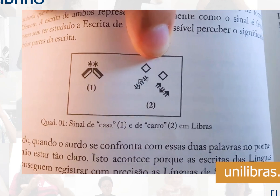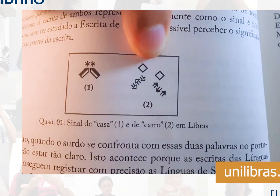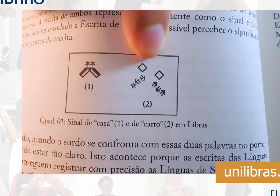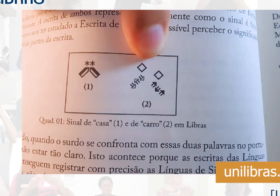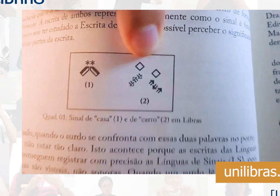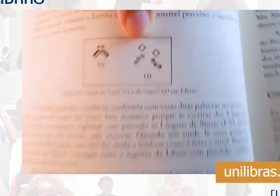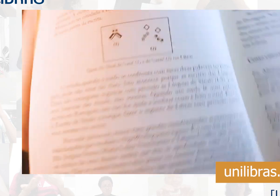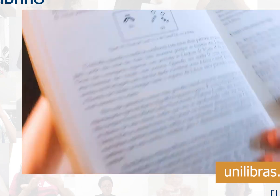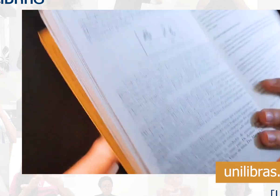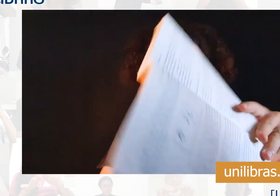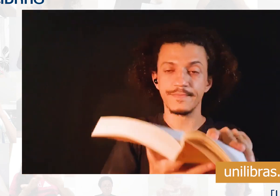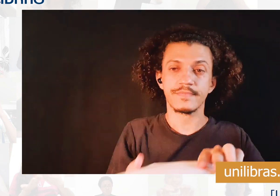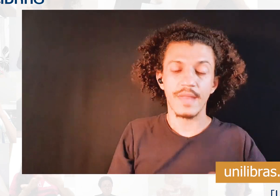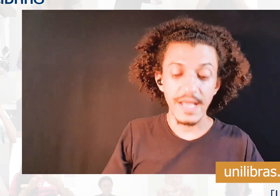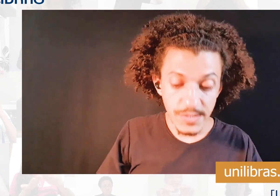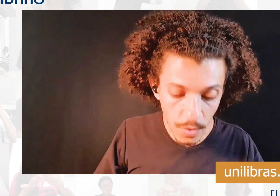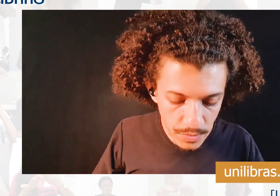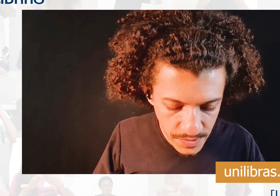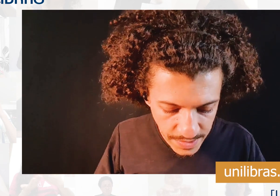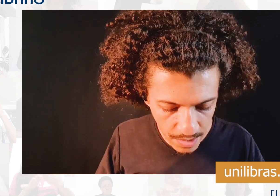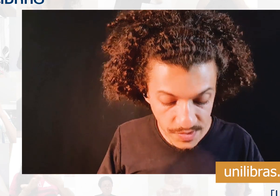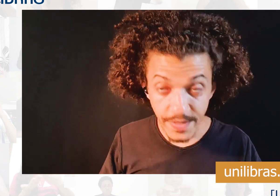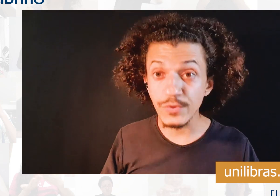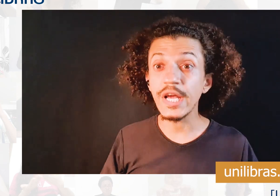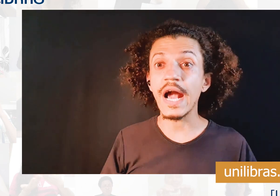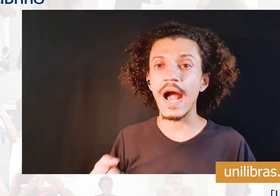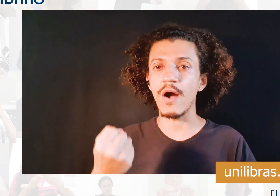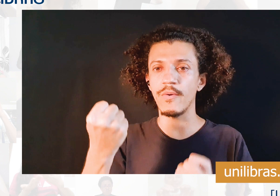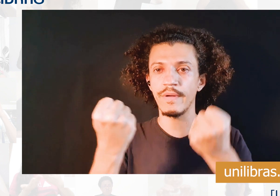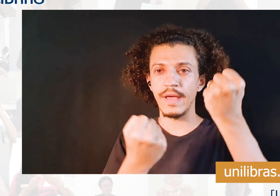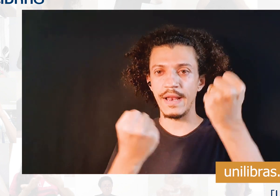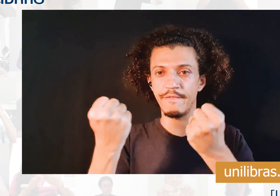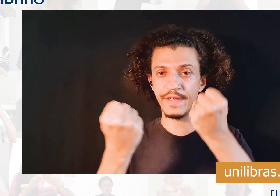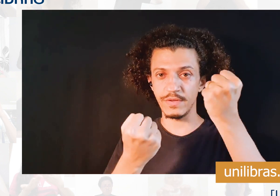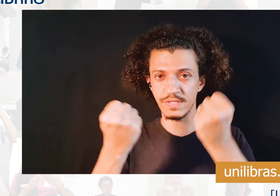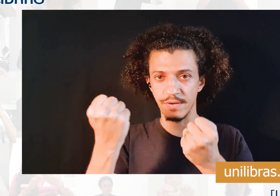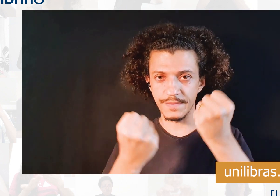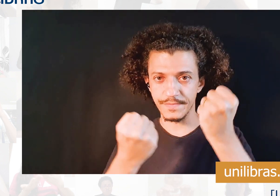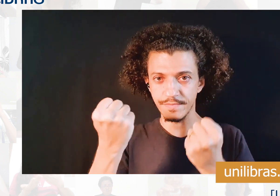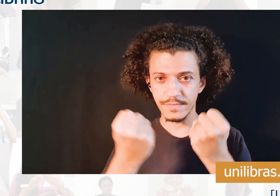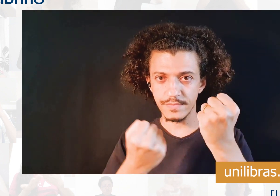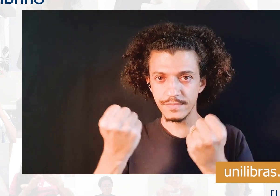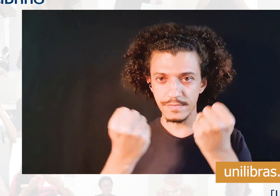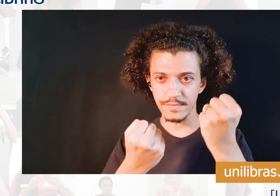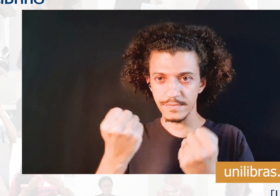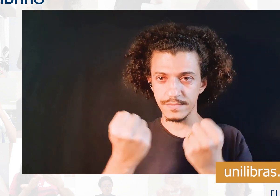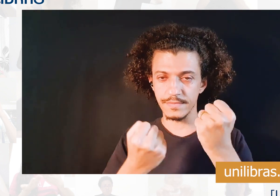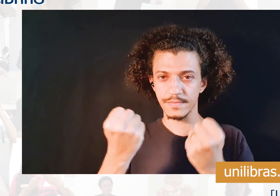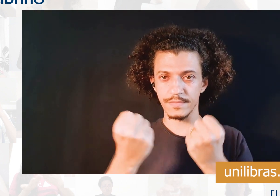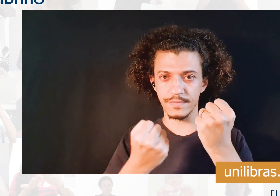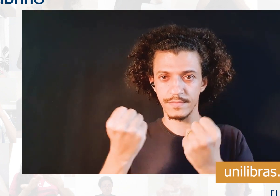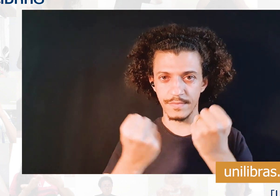Isso. Beleza. Esse outro sinal é o sinal de carro. Ele é feito assim, ó.